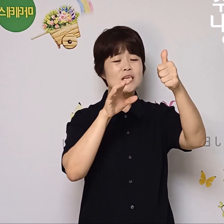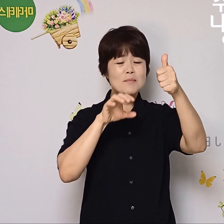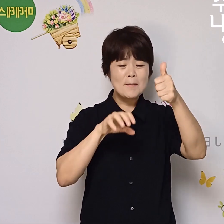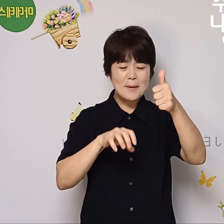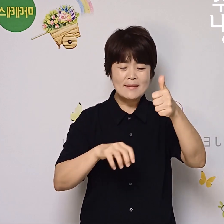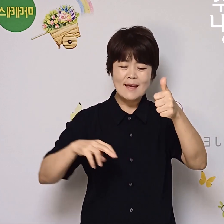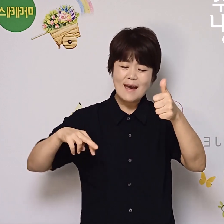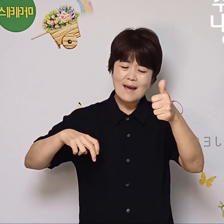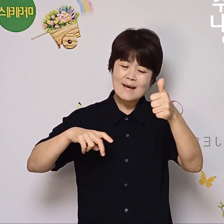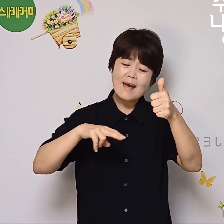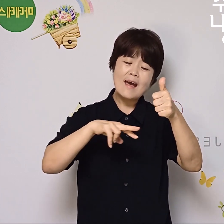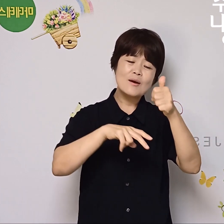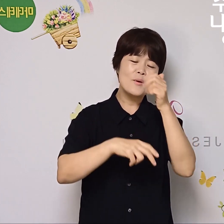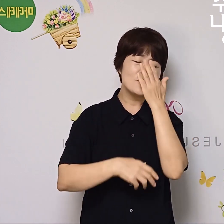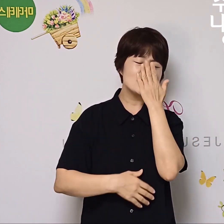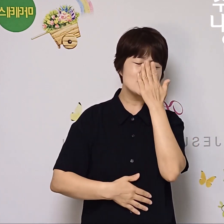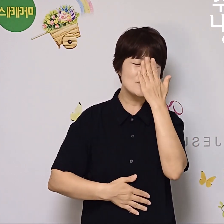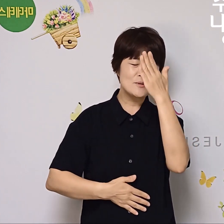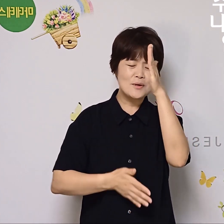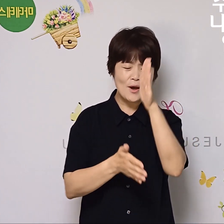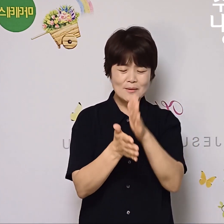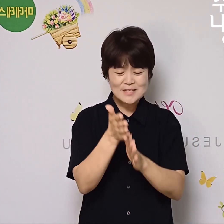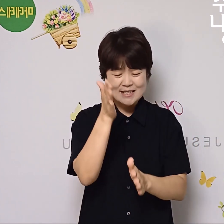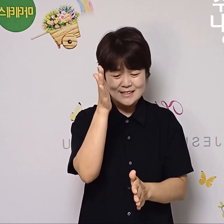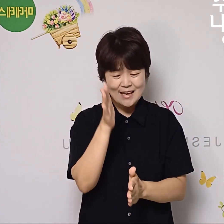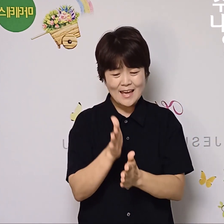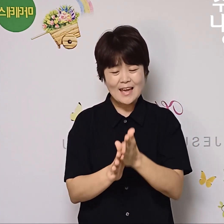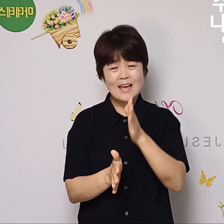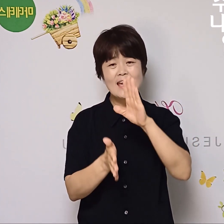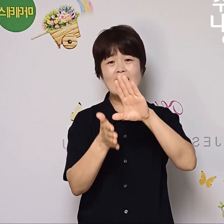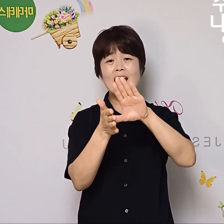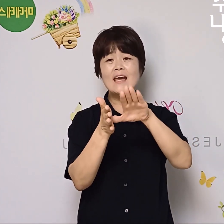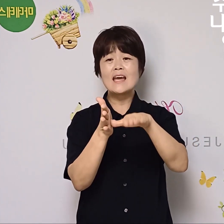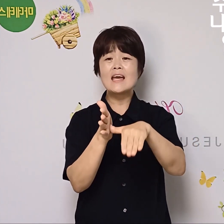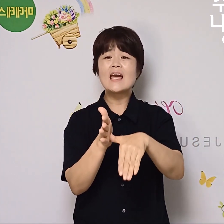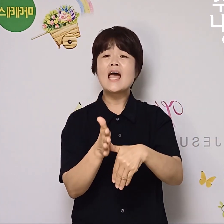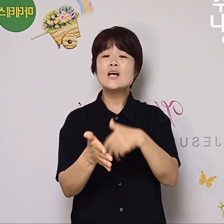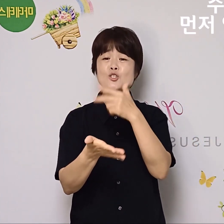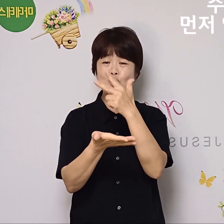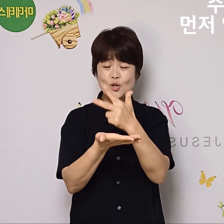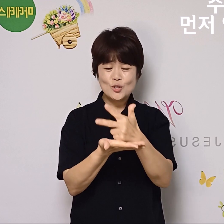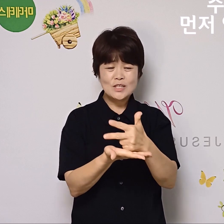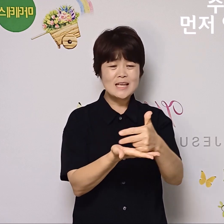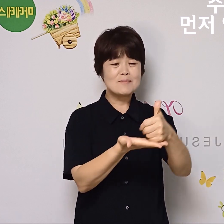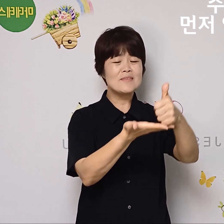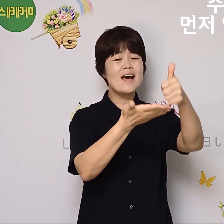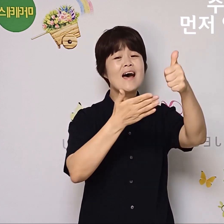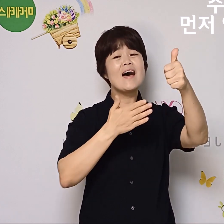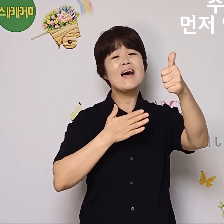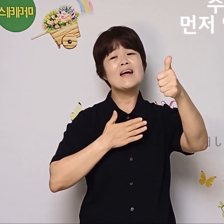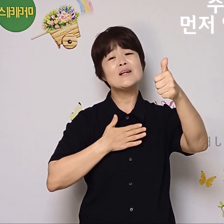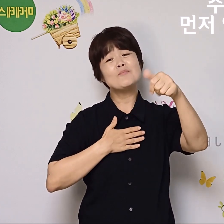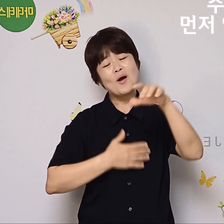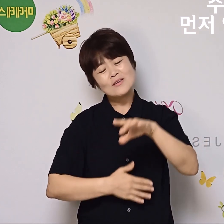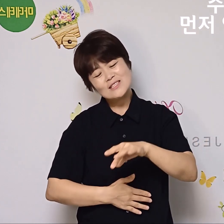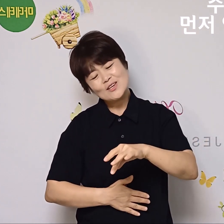주님 앞에 나아올 수 없을 때 주님 날